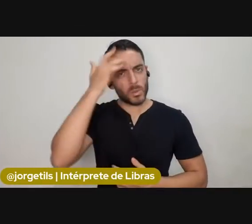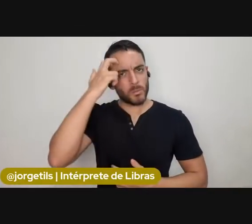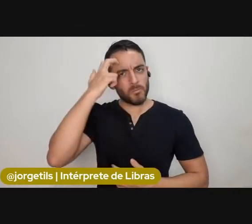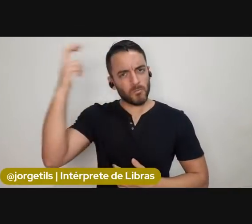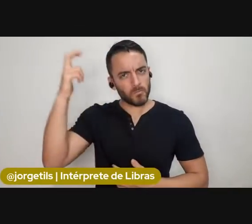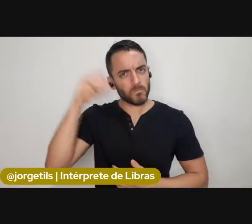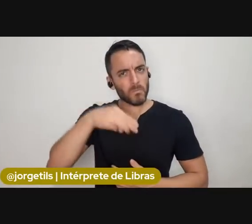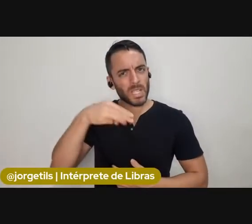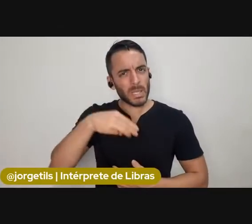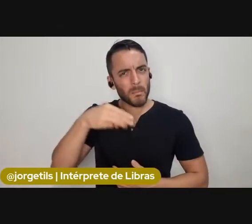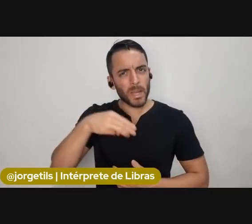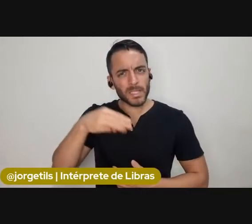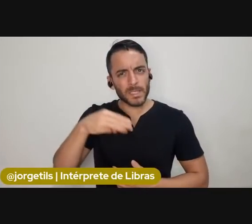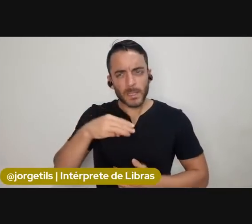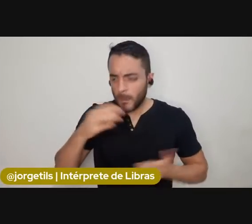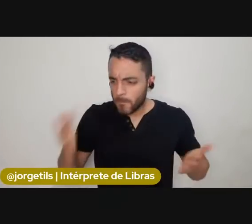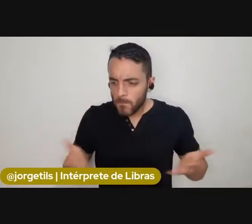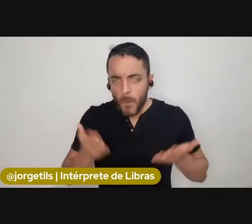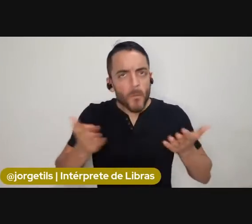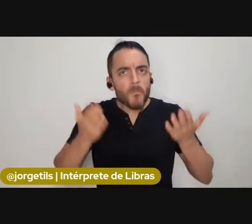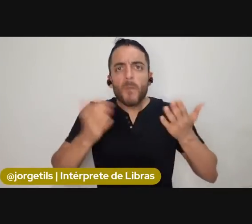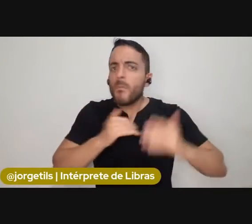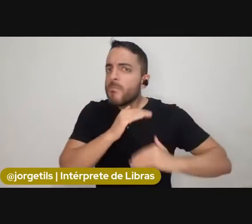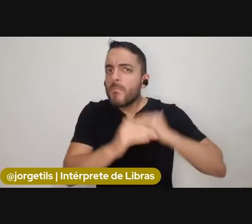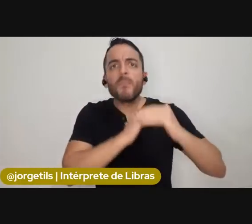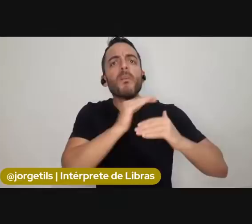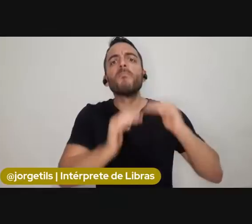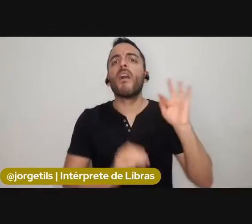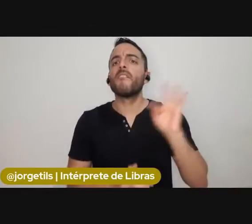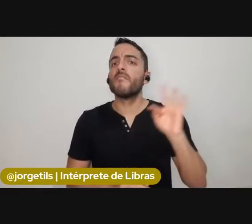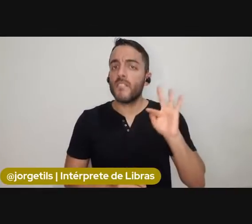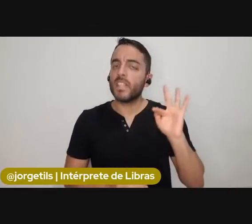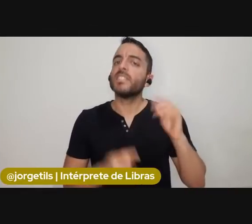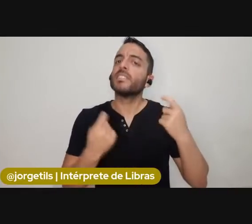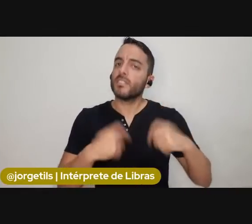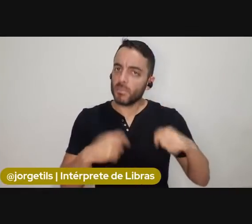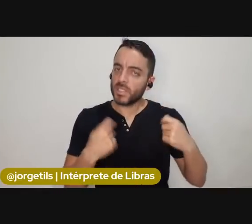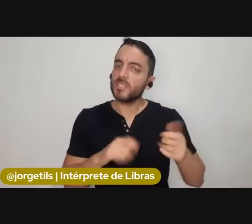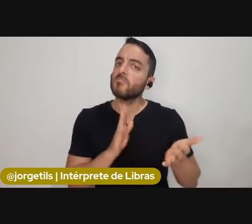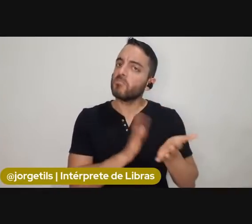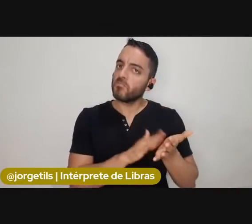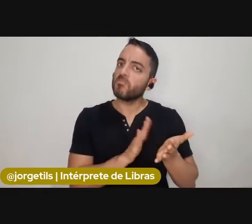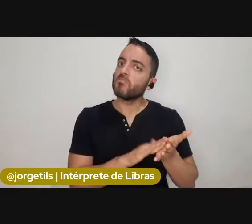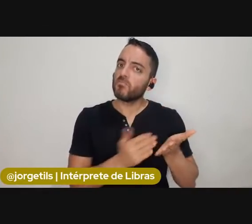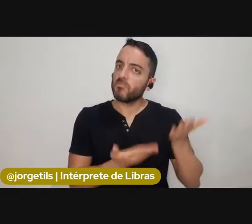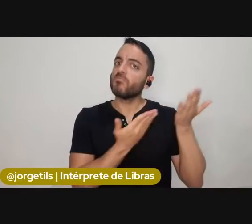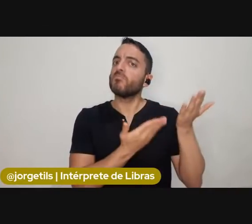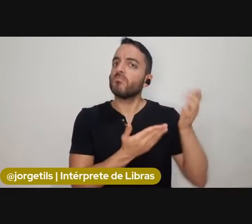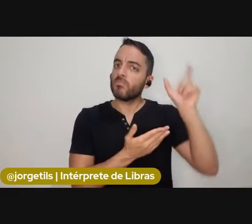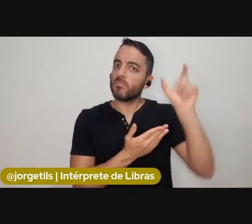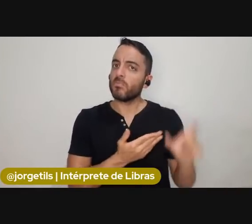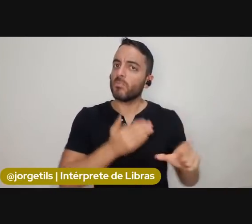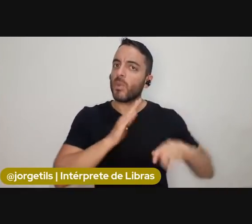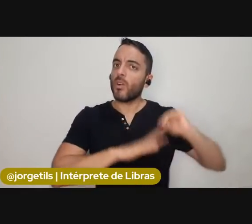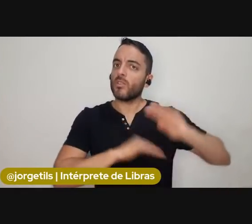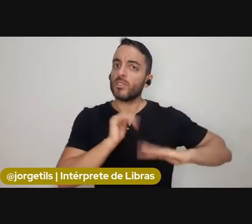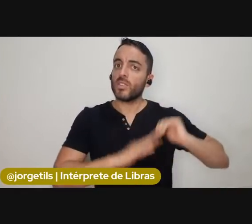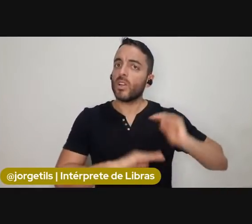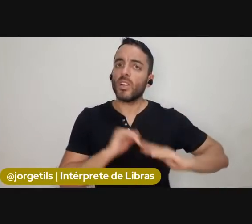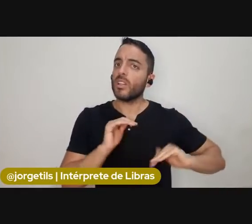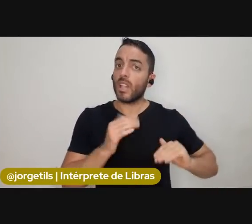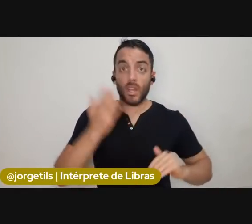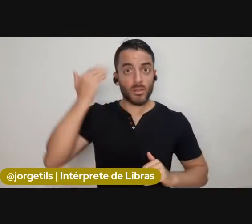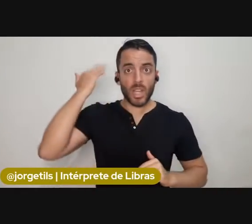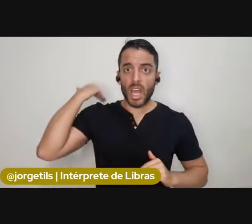uma grande matemática impulsionadora da física, a quem a física deve muito, a essa matemática, não reconhecida na sua época, por uma